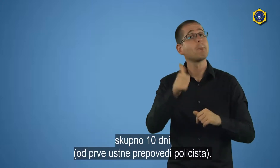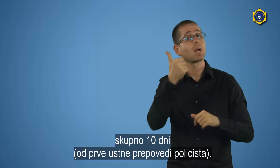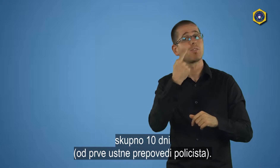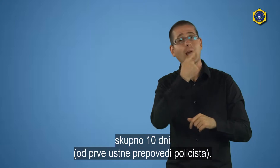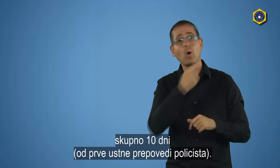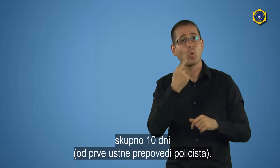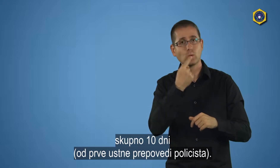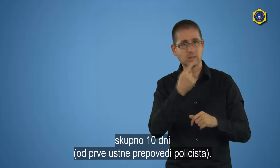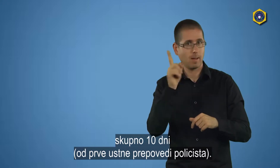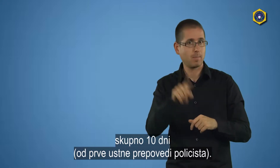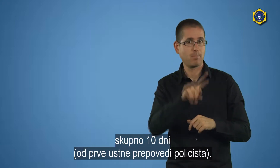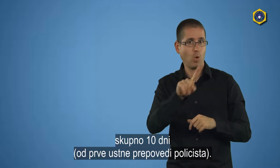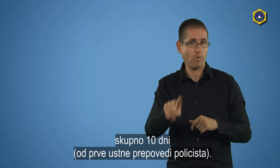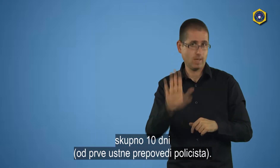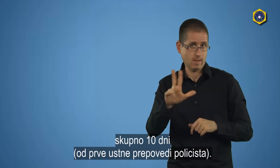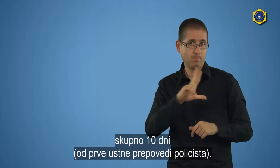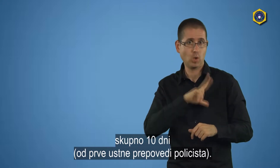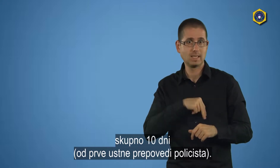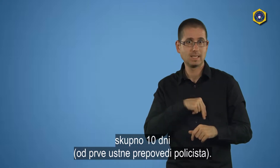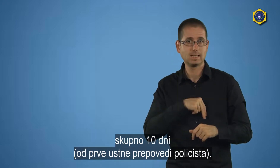ustne prepovedi policista.